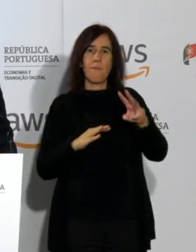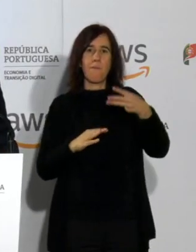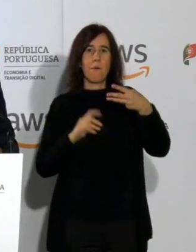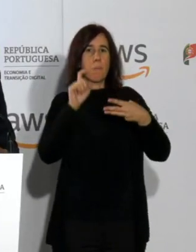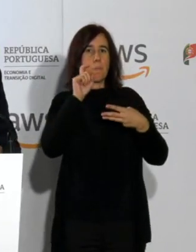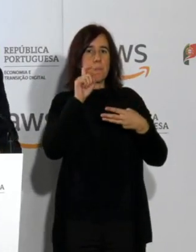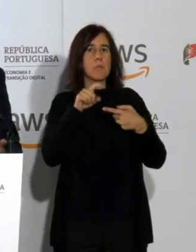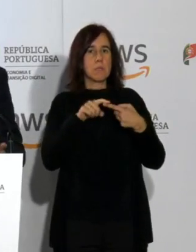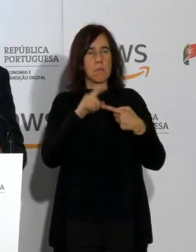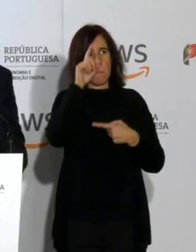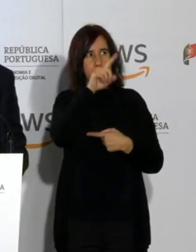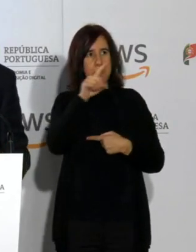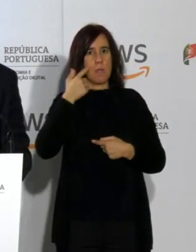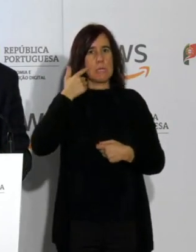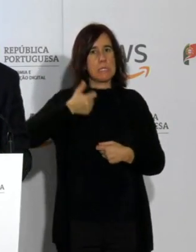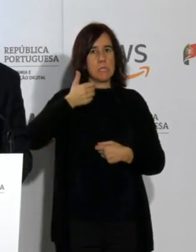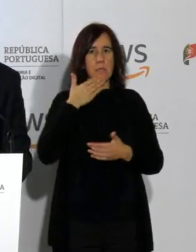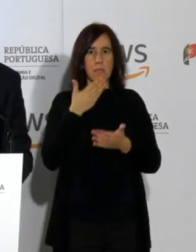pilares: